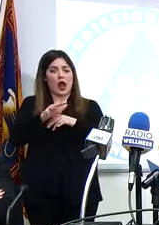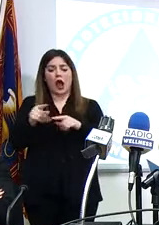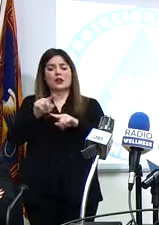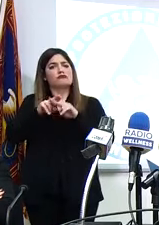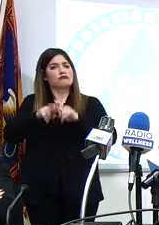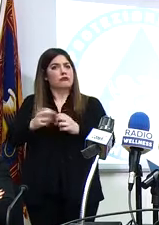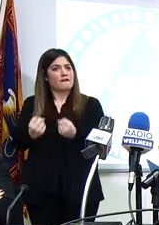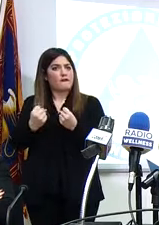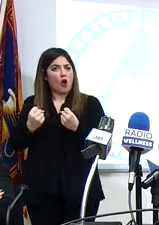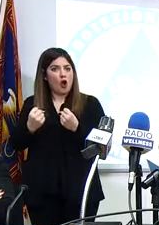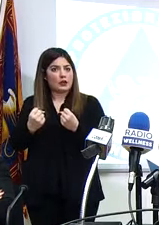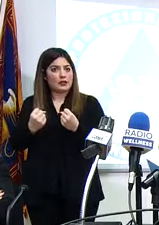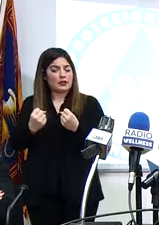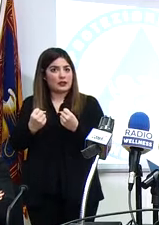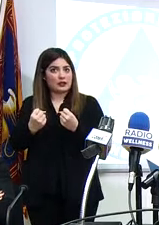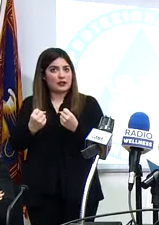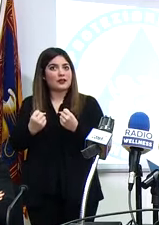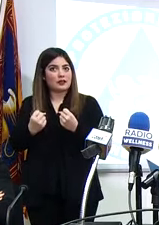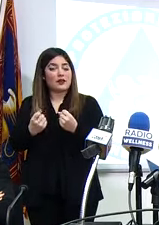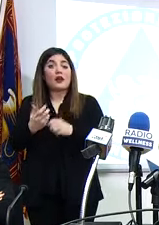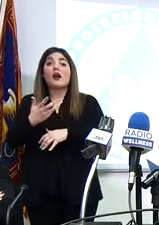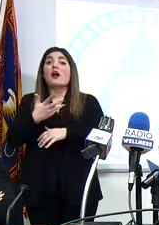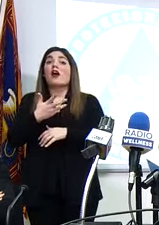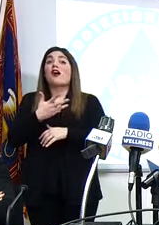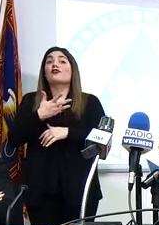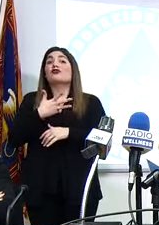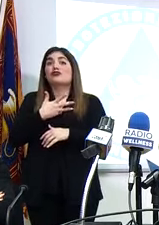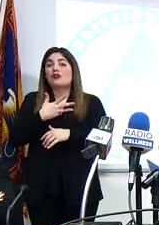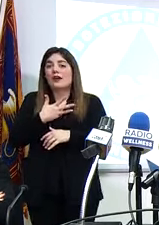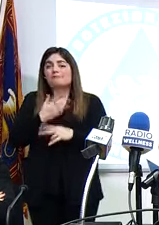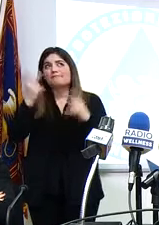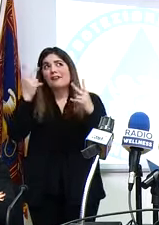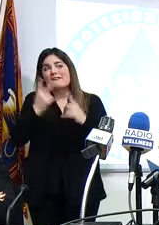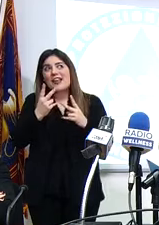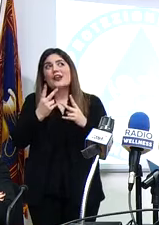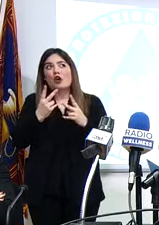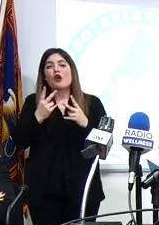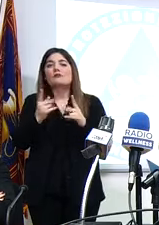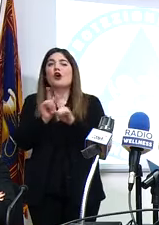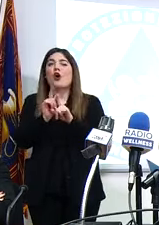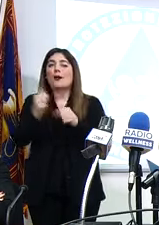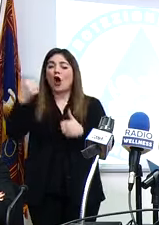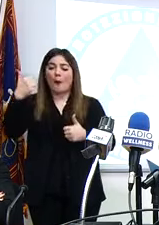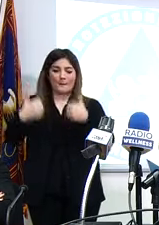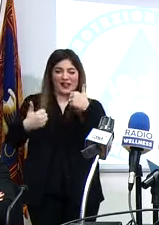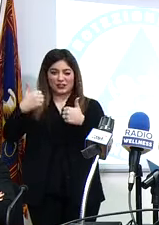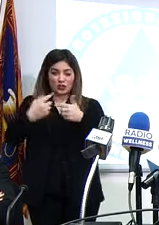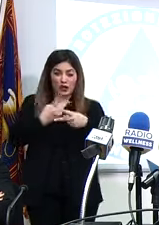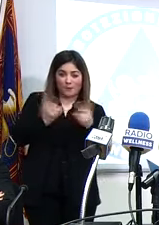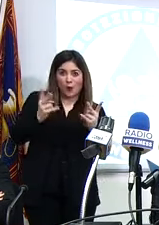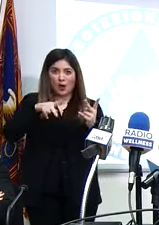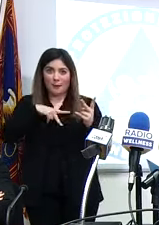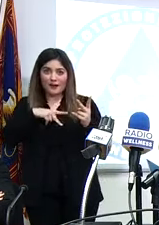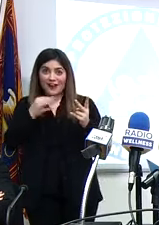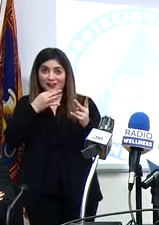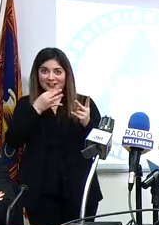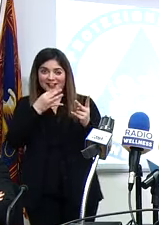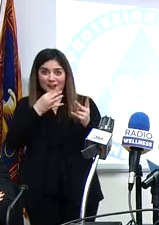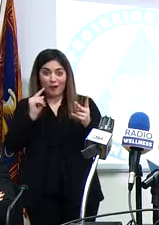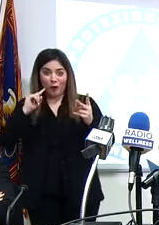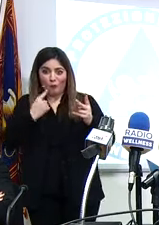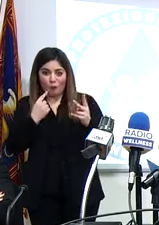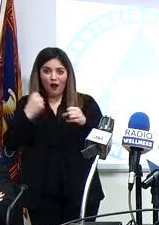permettetemi, forse irragionevole o insana competizione tra pubblico e privato, questo è quello che è successo, poi l'hanno scritto